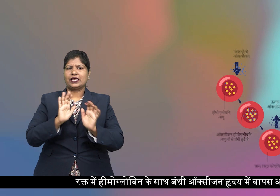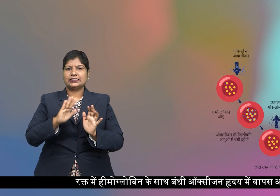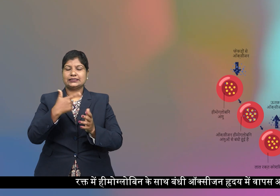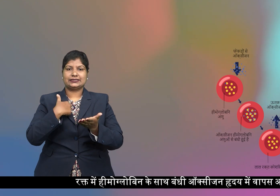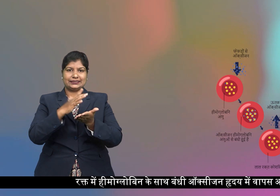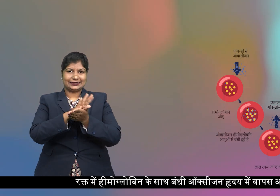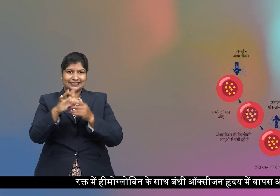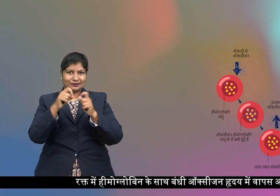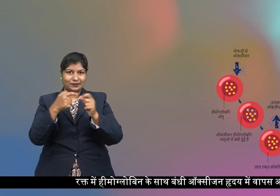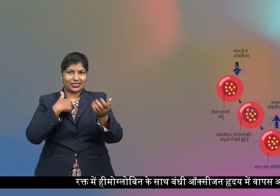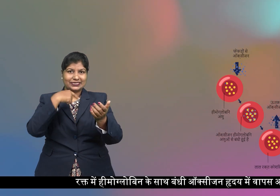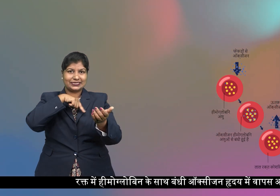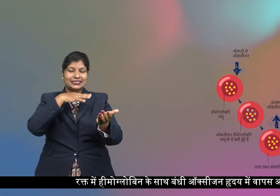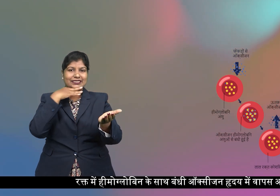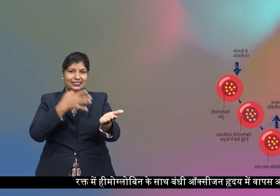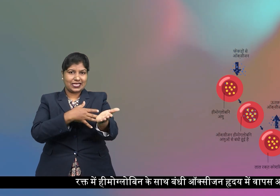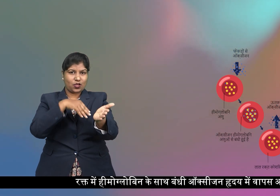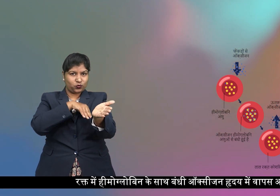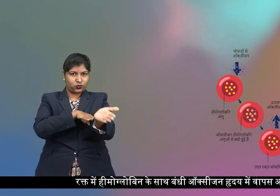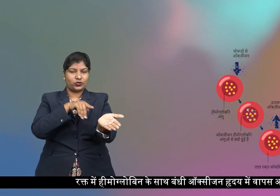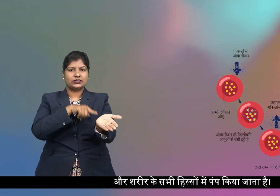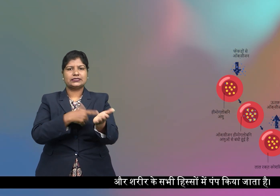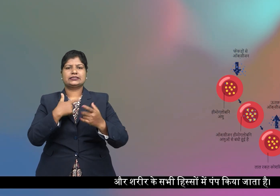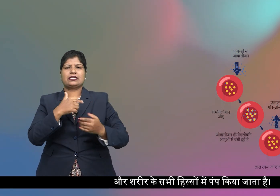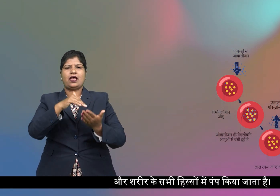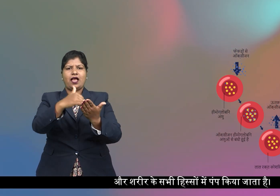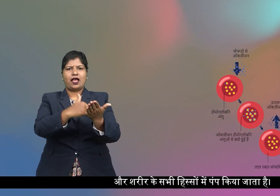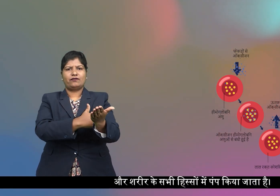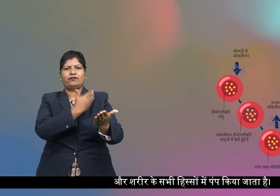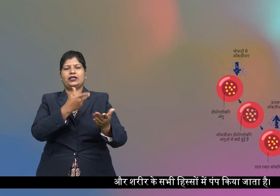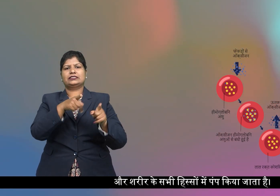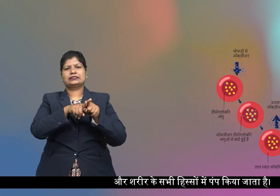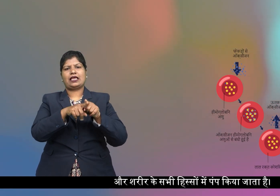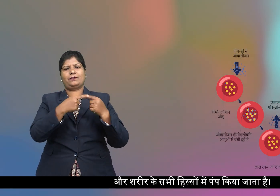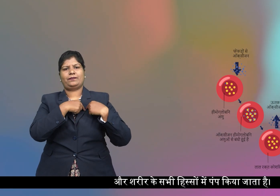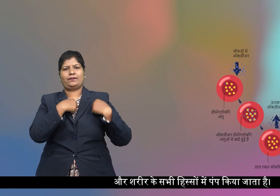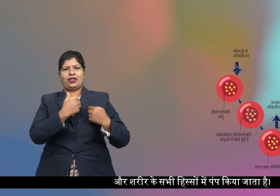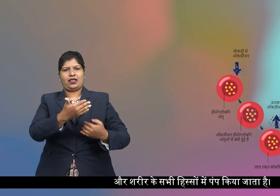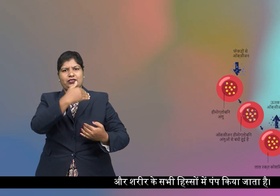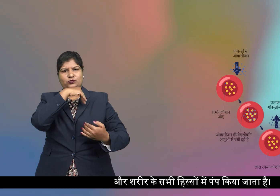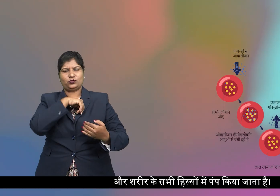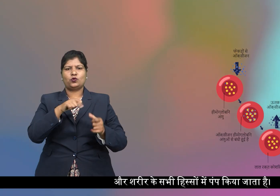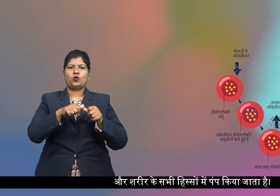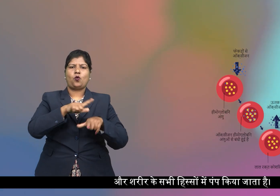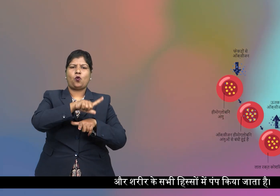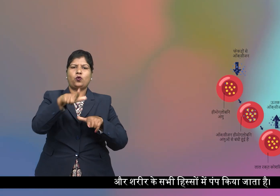बंधी ऑक्सीजन हृदय में वापस आ जाती है और शरीर के सभी हिस्सों में